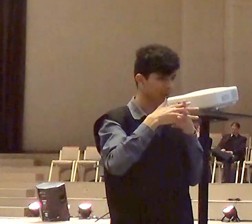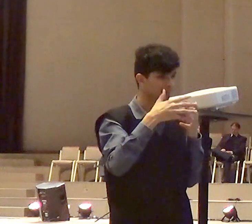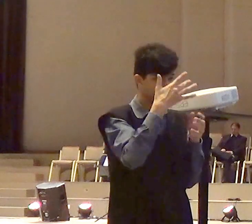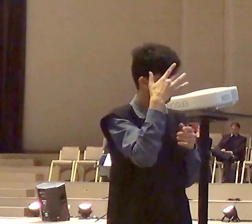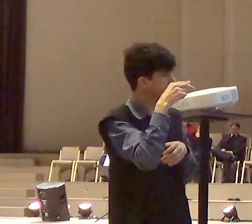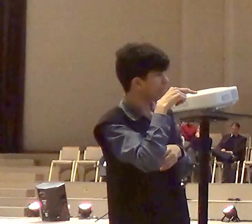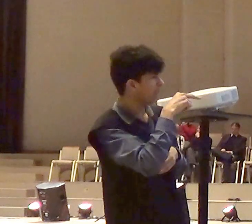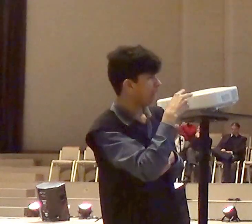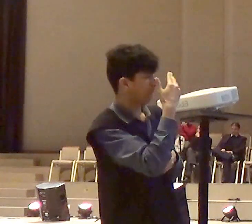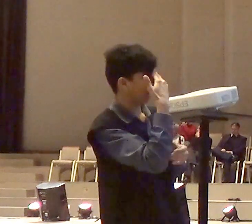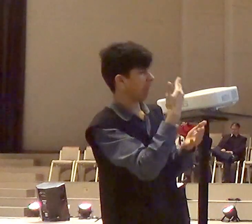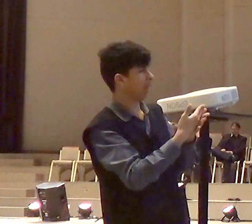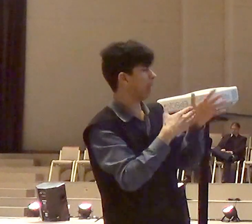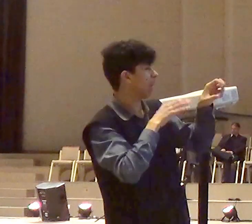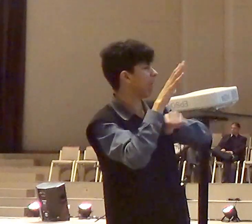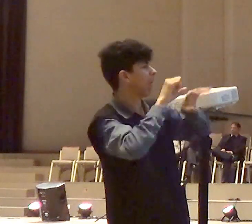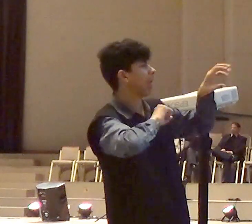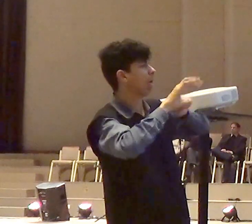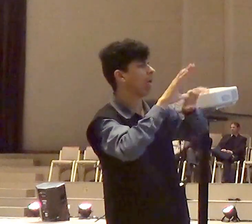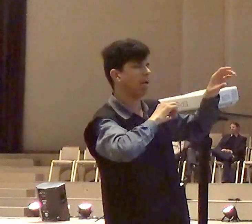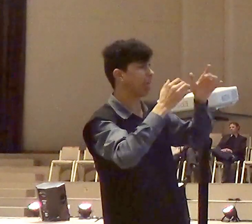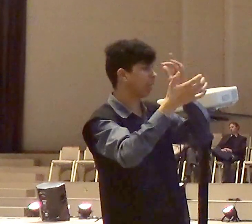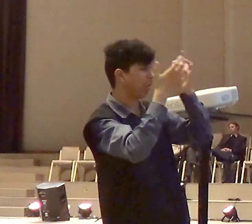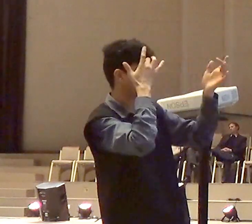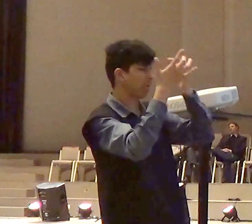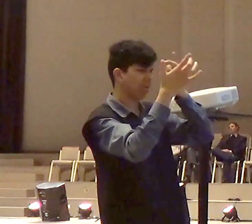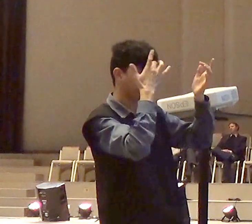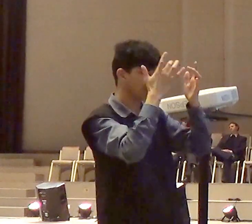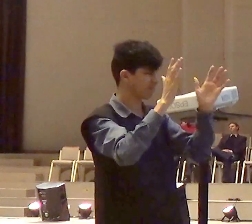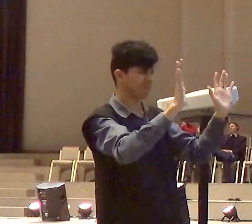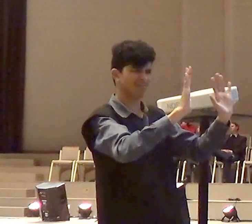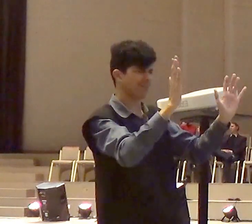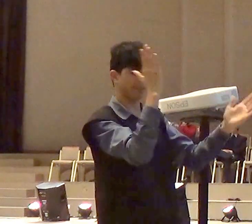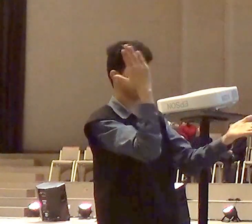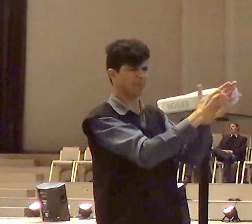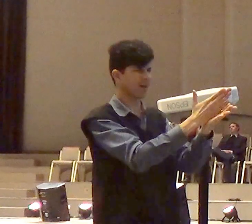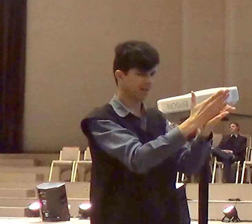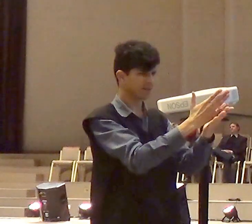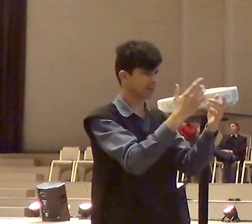da gente por isso que a gente precisa se render